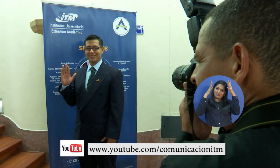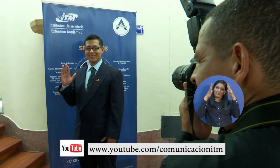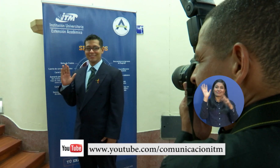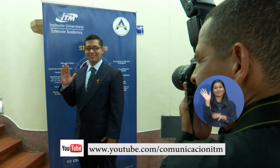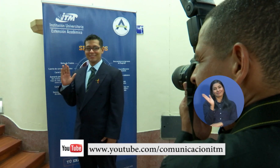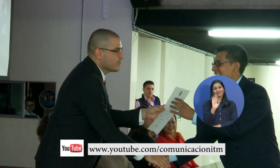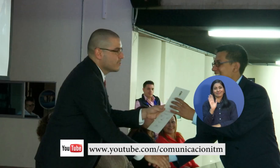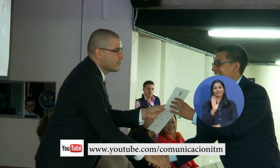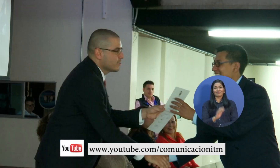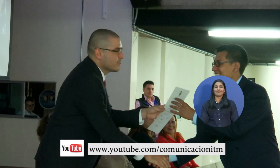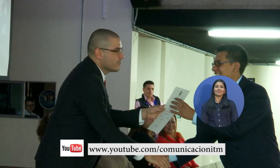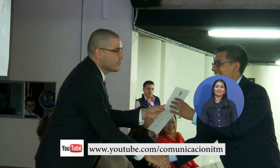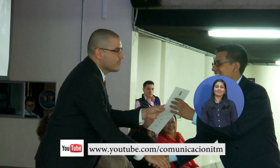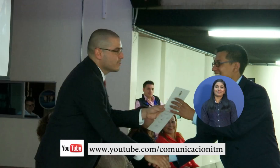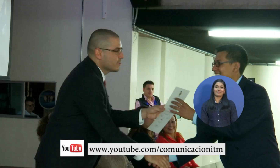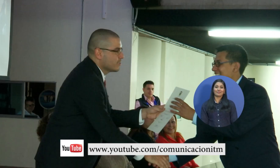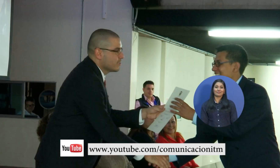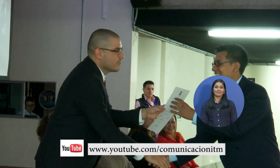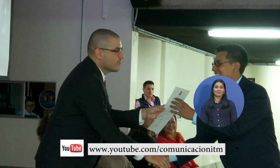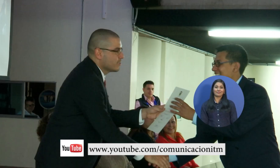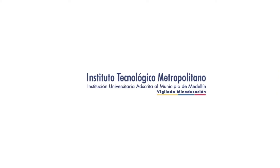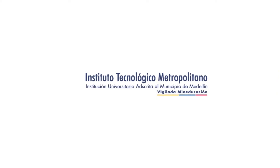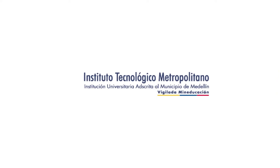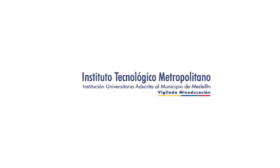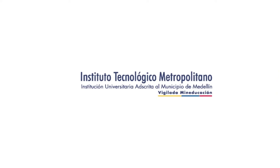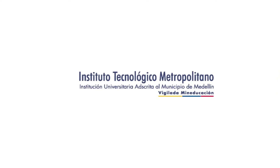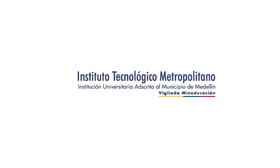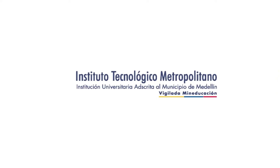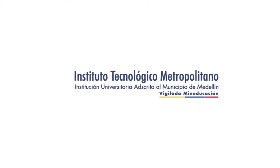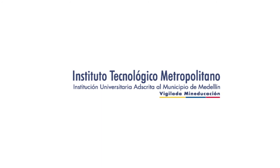Navidad y un próspero año nuevo. Hasta pronto.